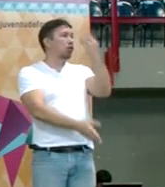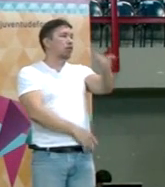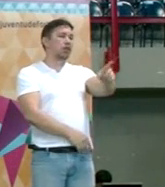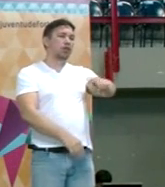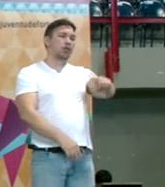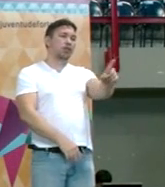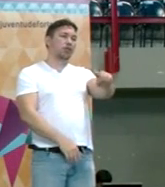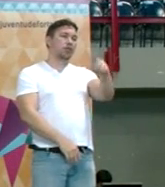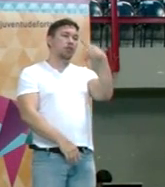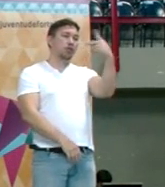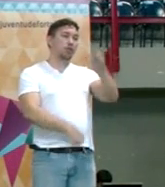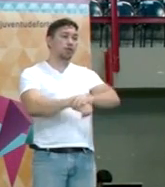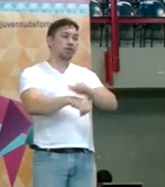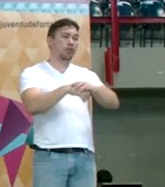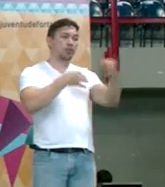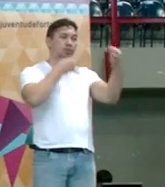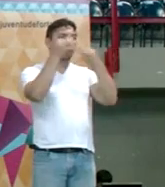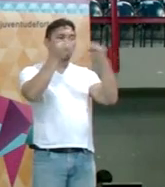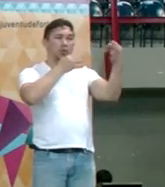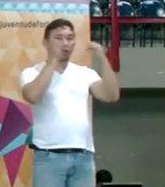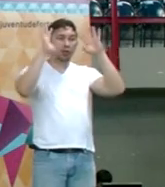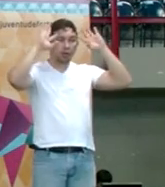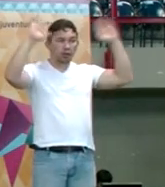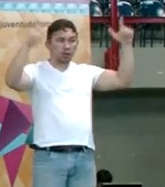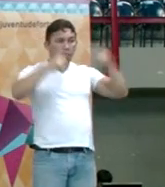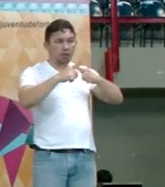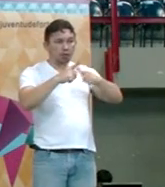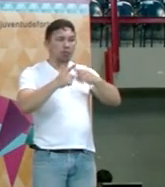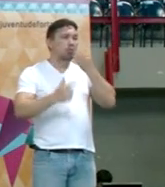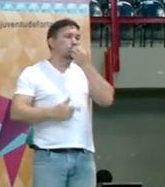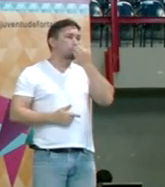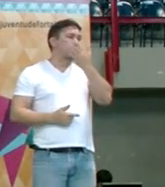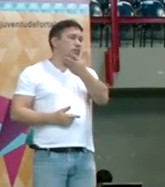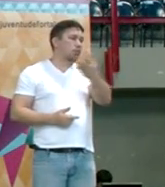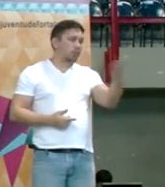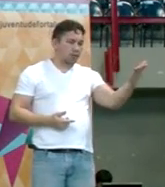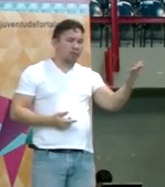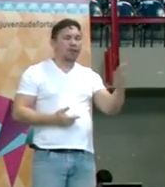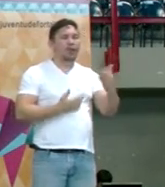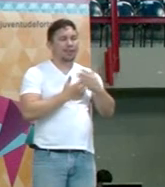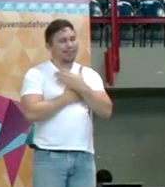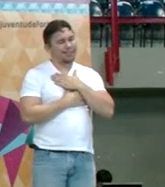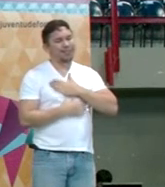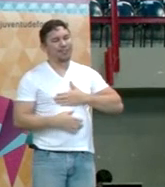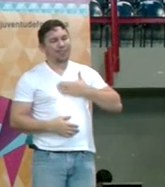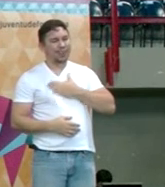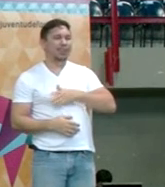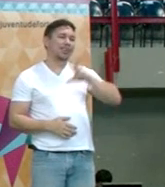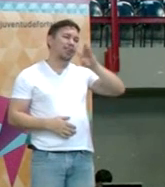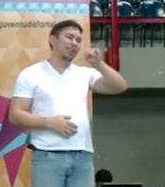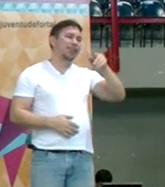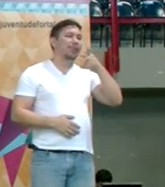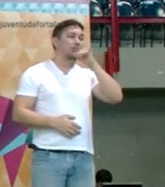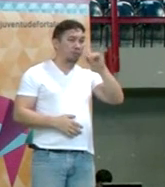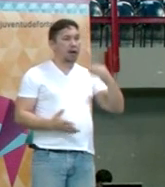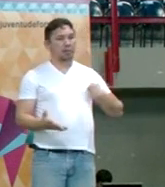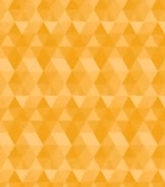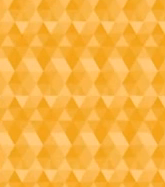já sabe. Vocês vão dar a opinião, tá bom? Bom final de semana e um feliz Dia dos Pais para quem é pai.